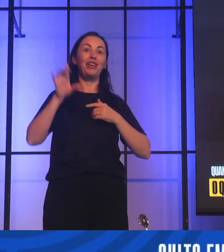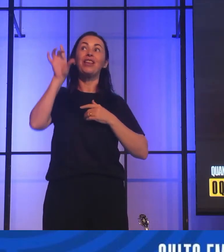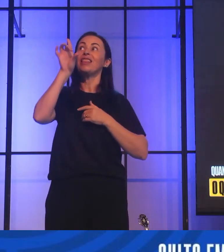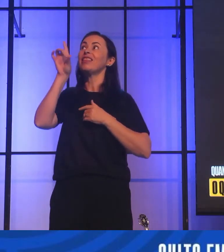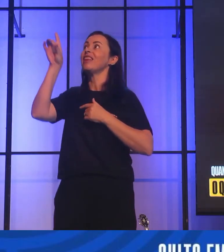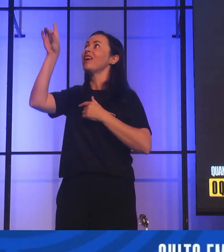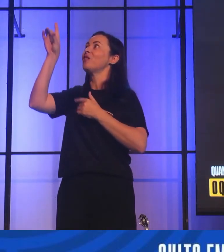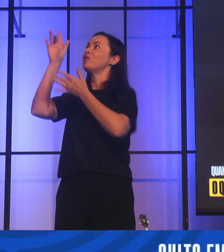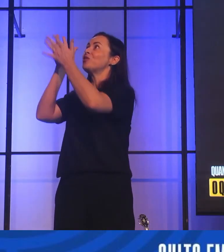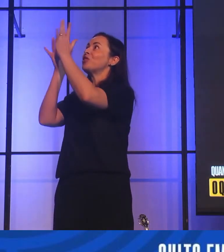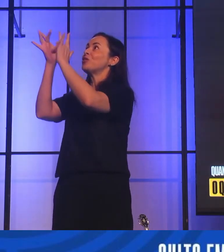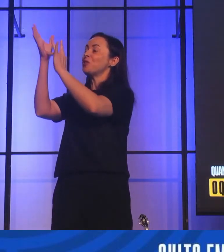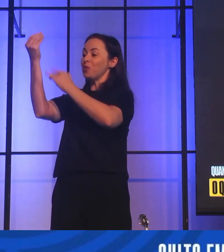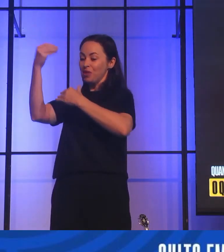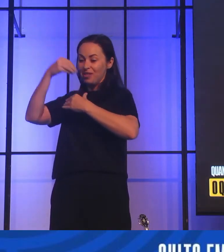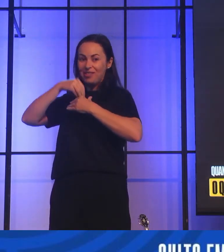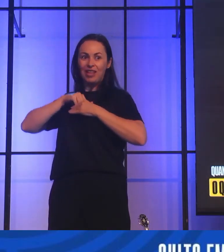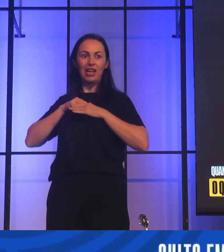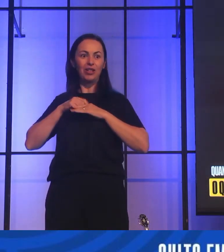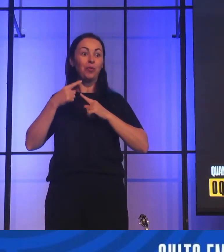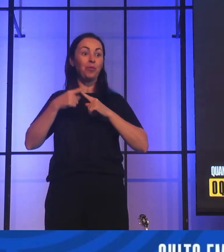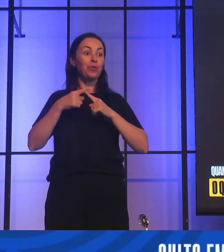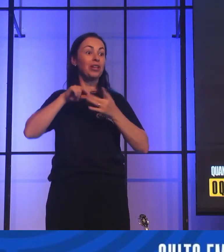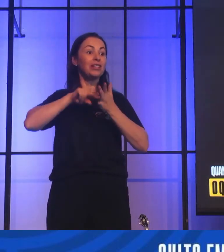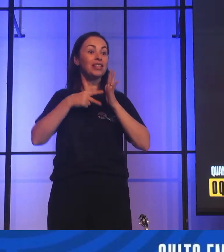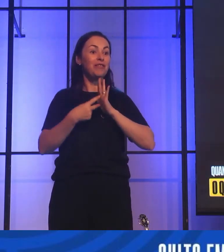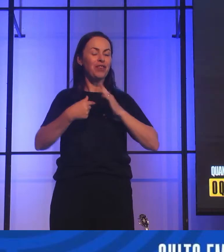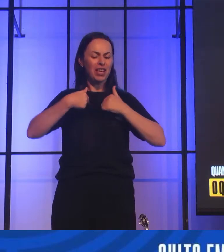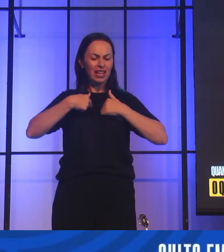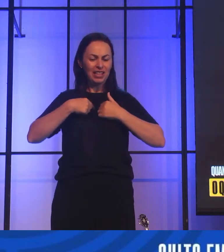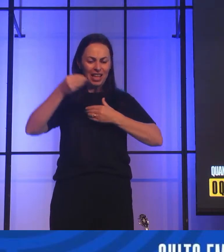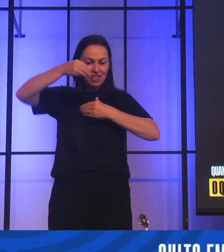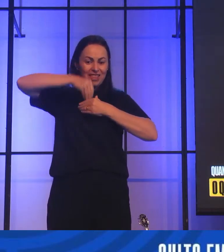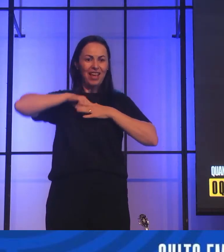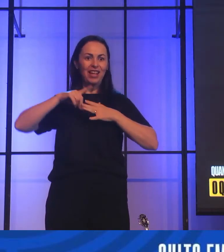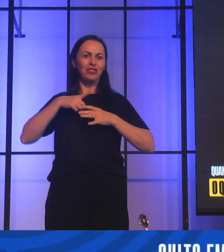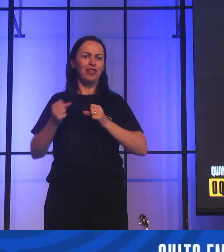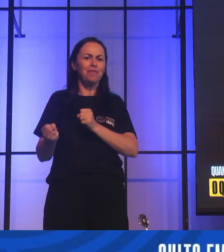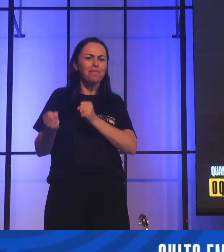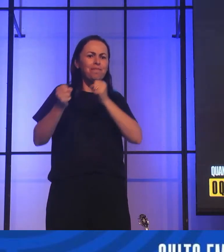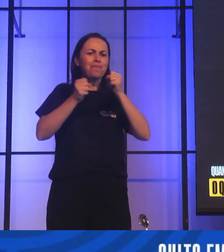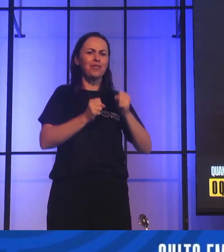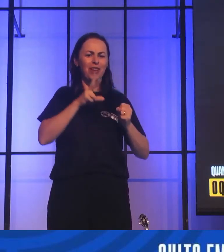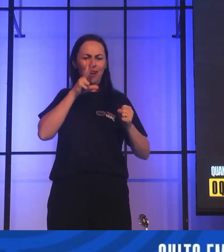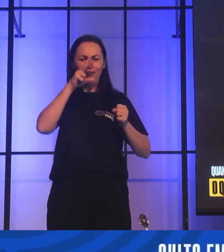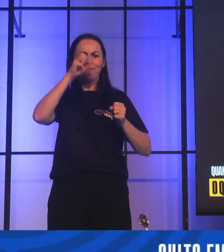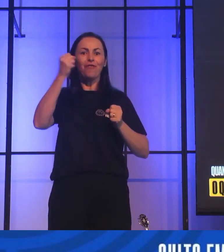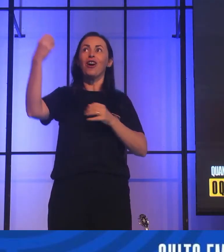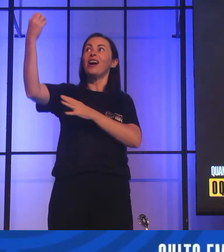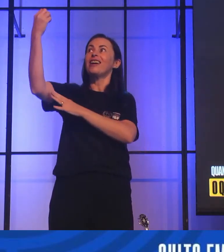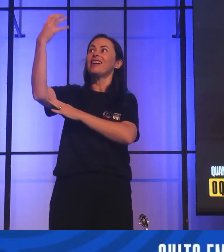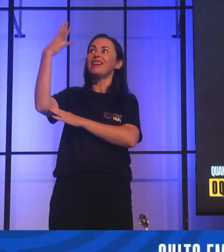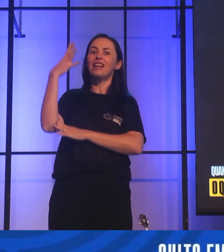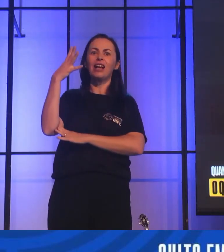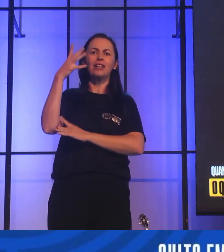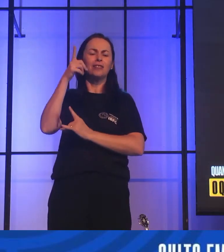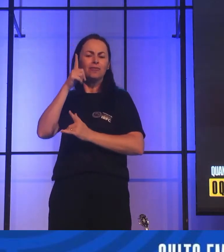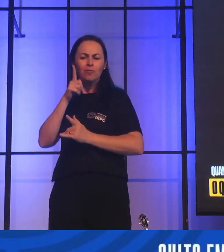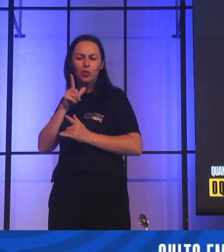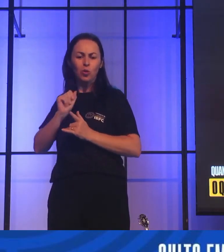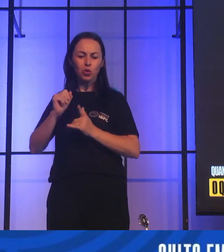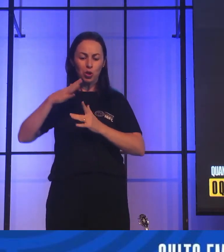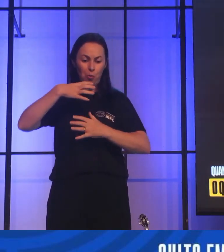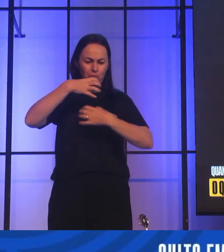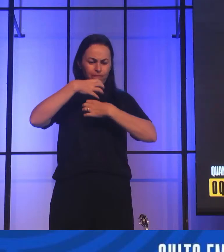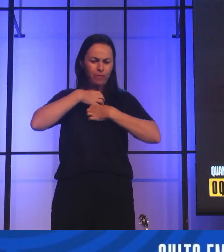Isso significa que você vai ter dentro de você o poder, a força, a graça de romper com a sua